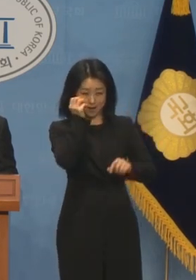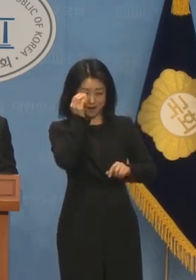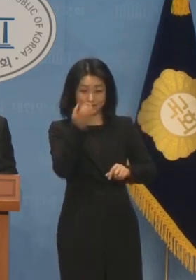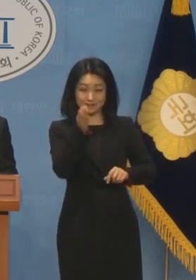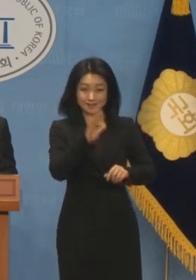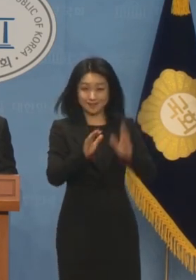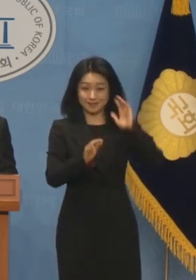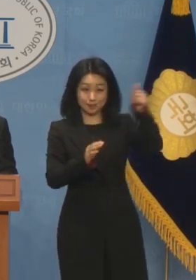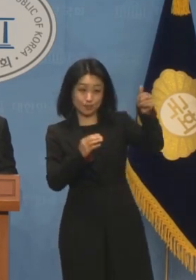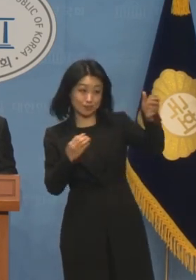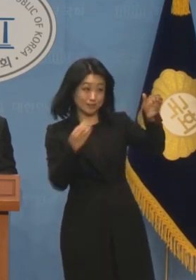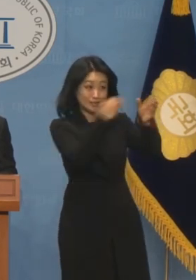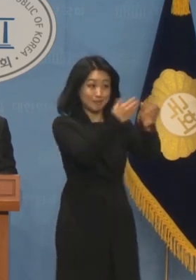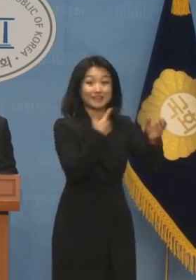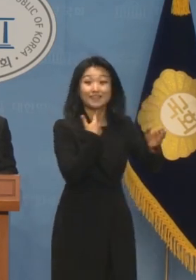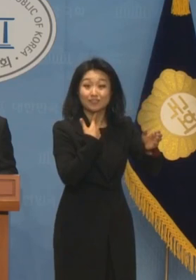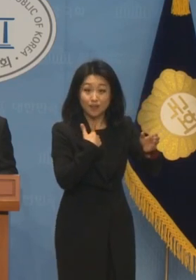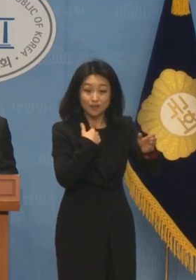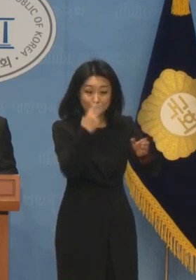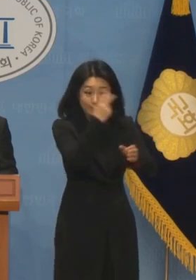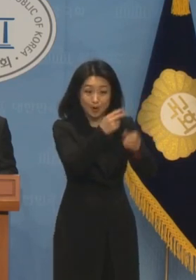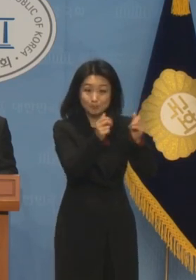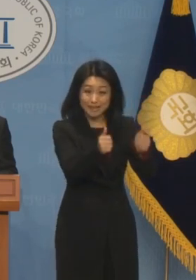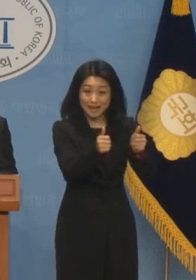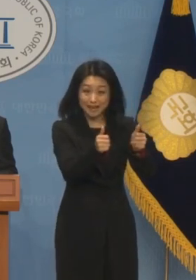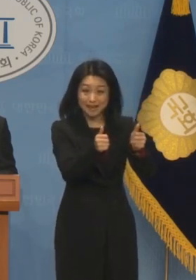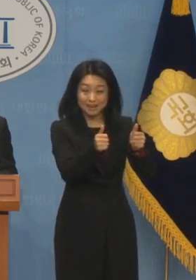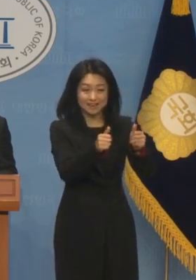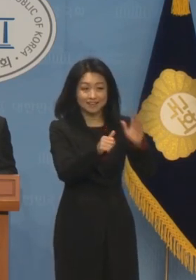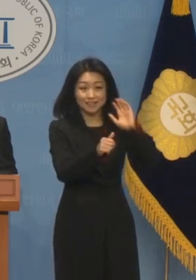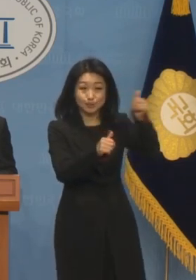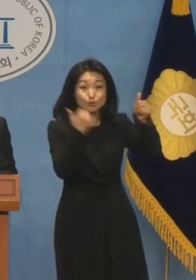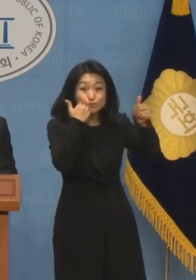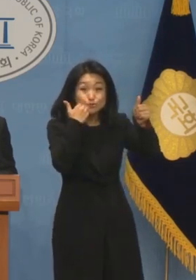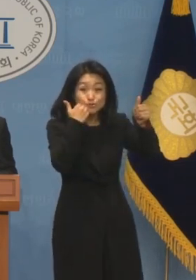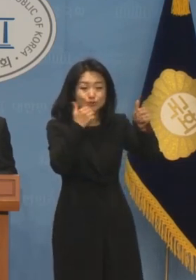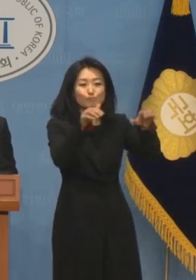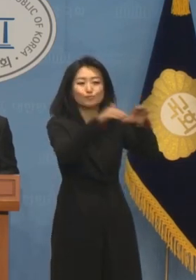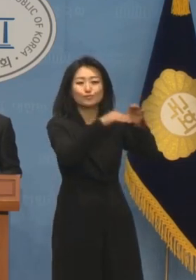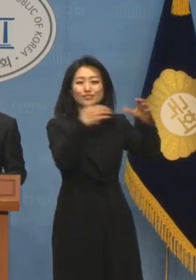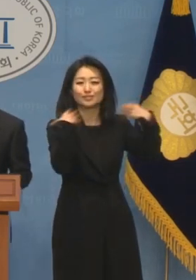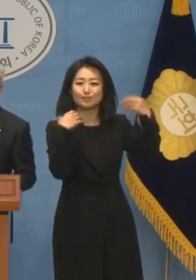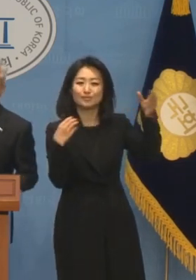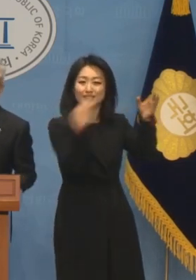대통령도 들이받던 검사들의 그 기계는 다 어디로 간 것입니까?